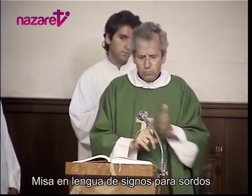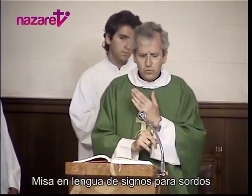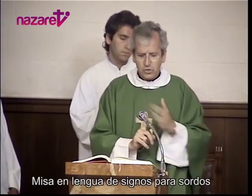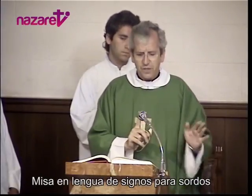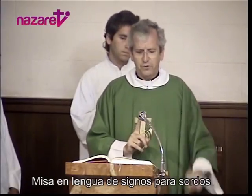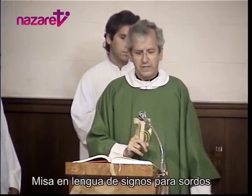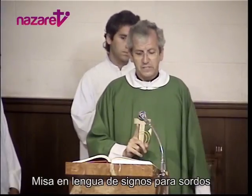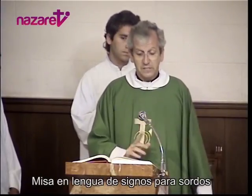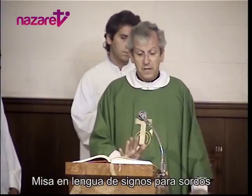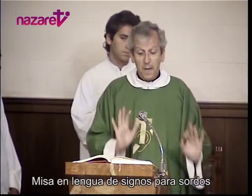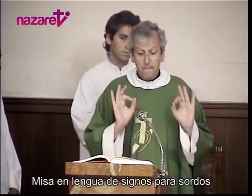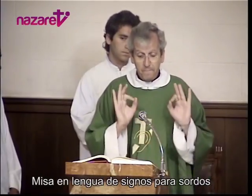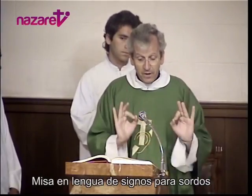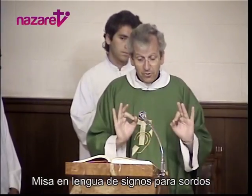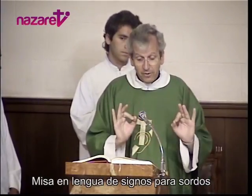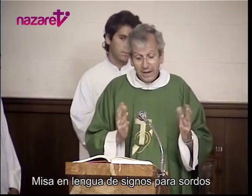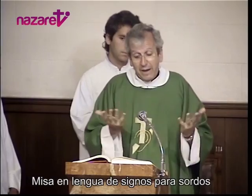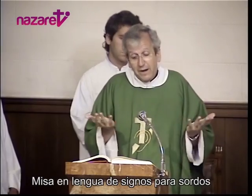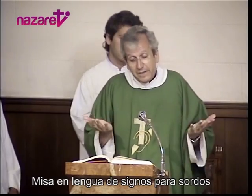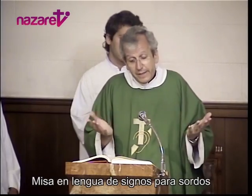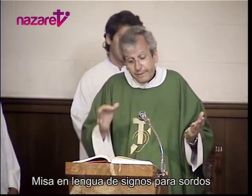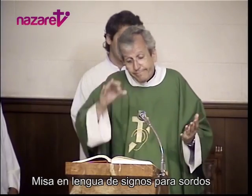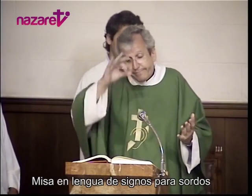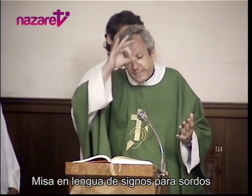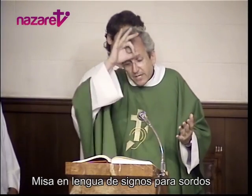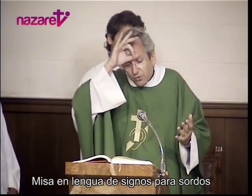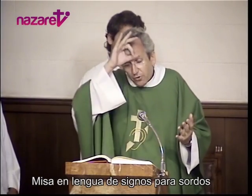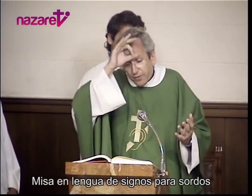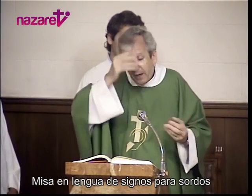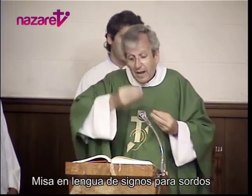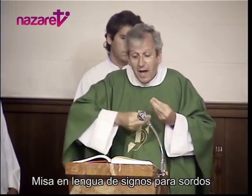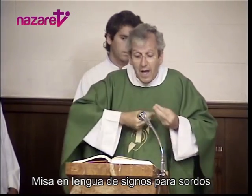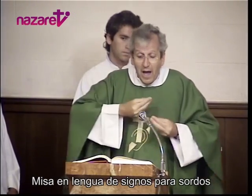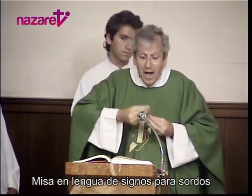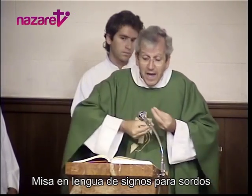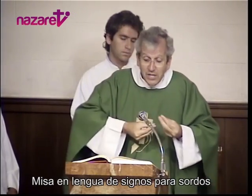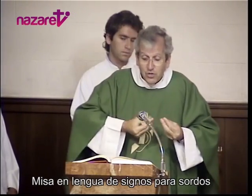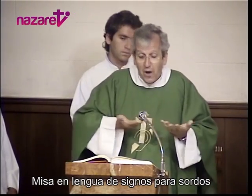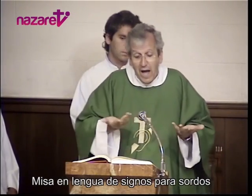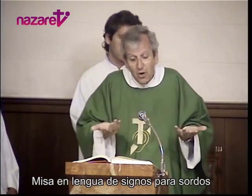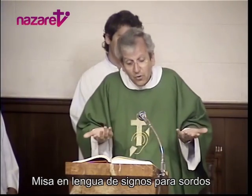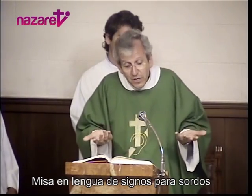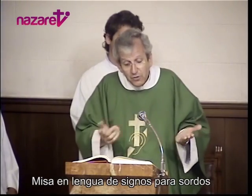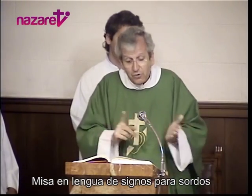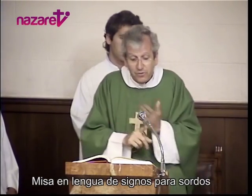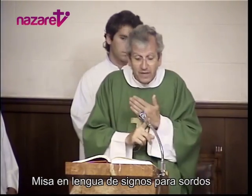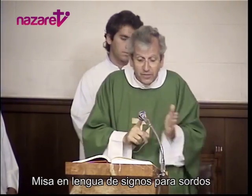muchos azotes. Pero el que, sin conocerla, ha hecho algo digno de